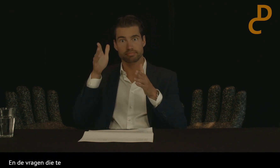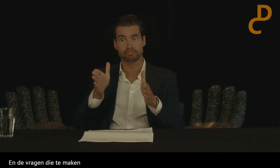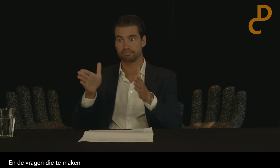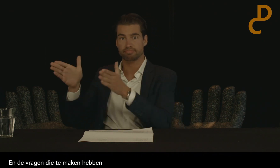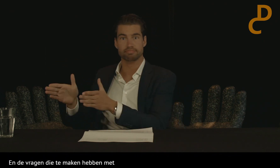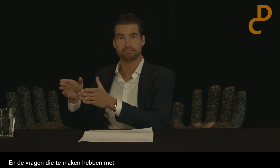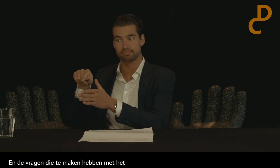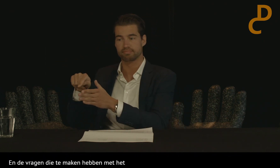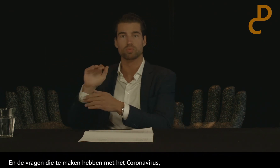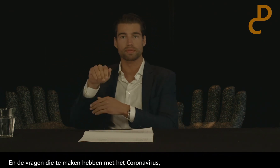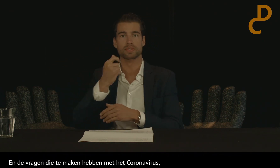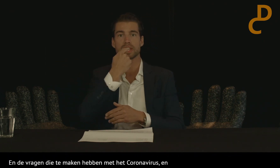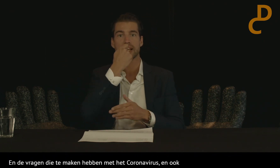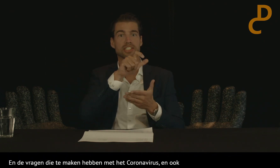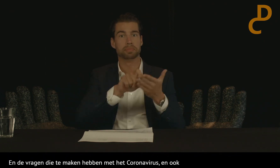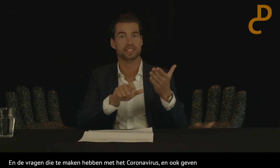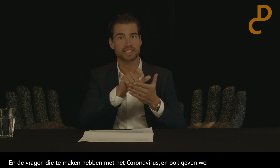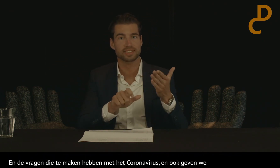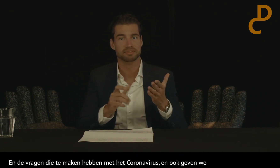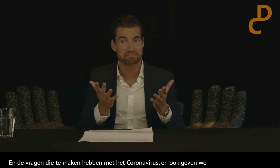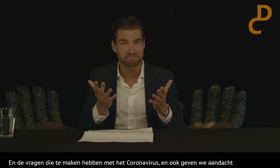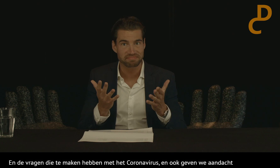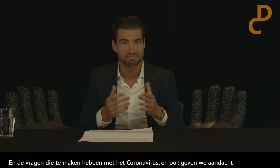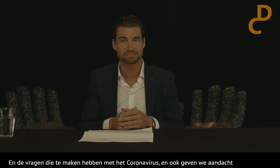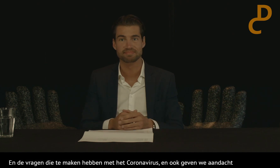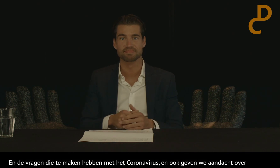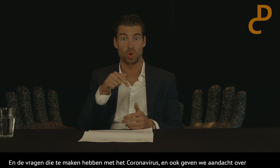Maar ook geven we aandacht over recepten, eetrecepten.